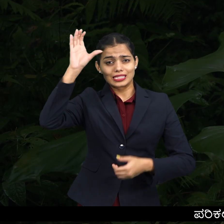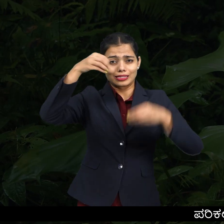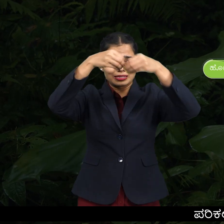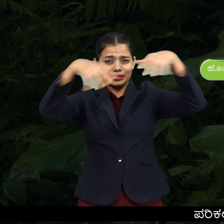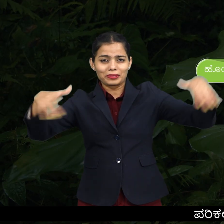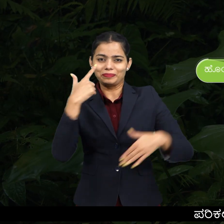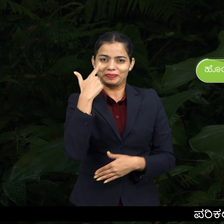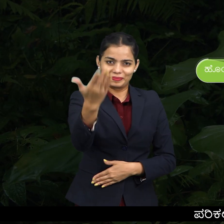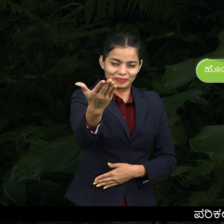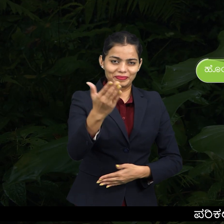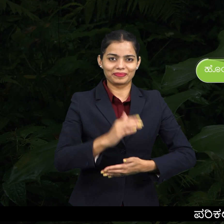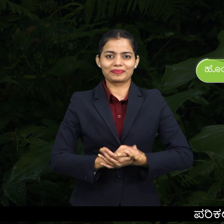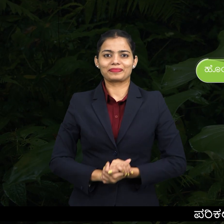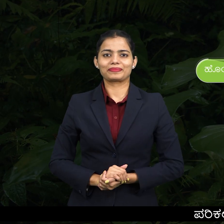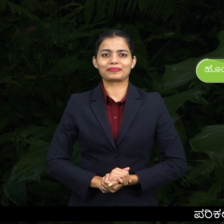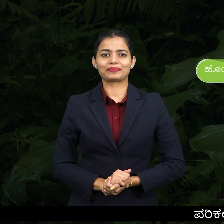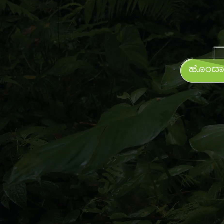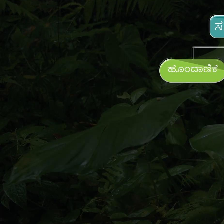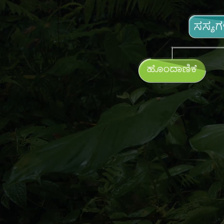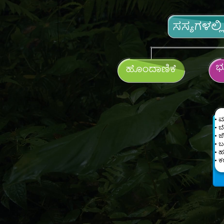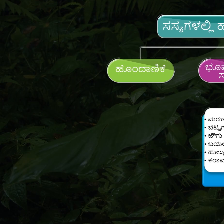ಪರಿಕಲ್ಪನೆ ನಕ್ಷೆ.